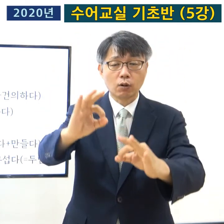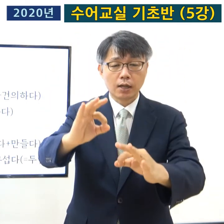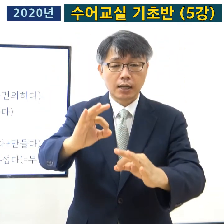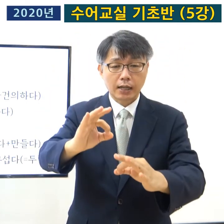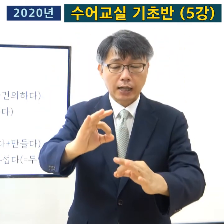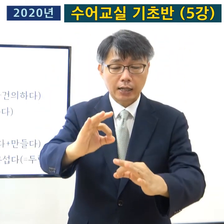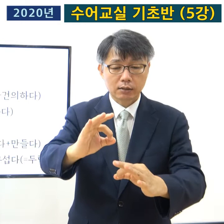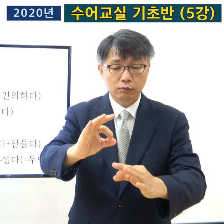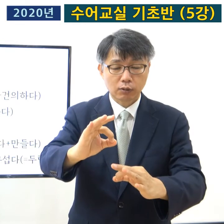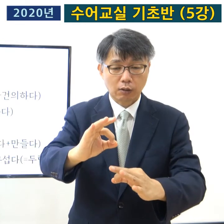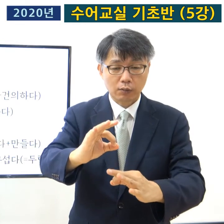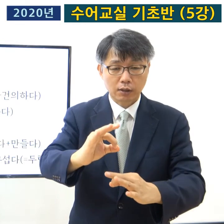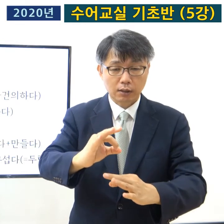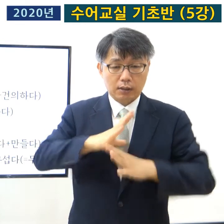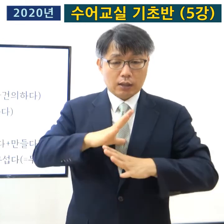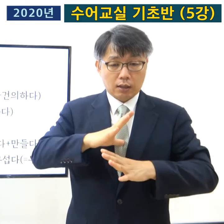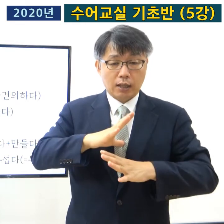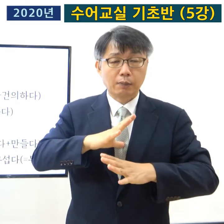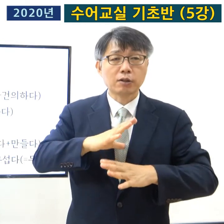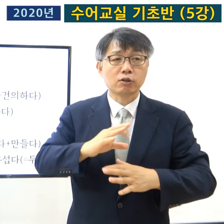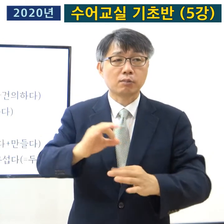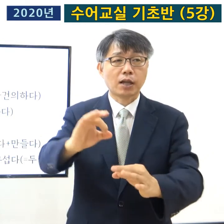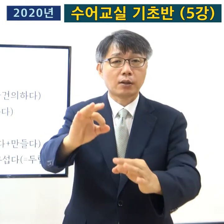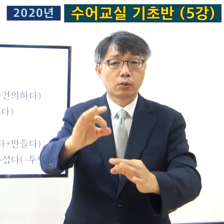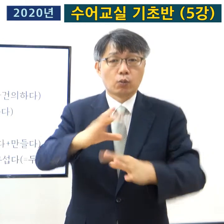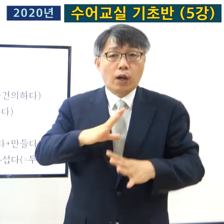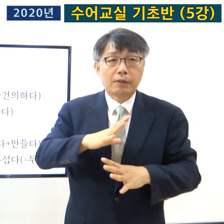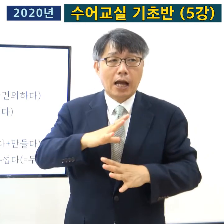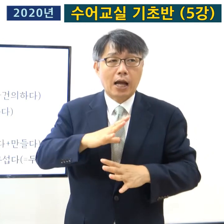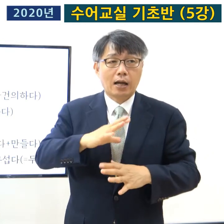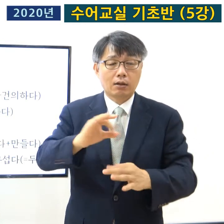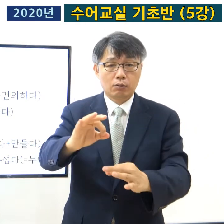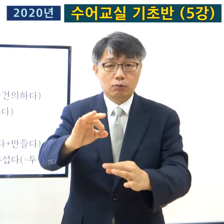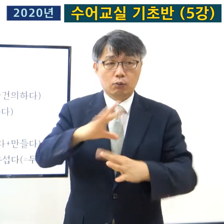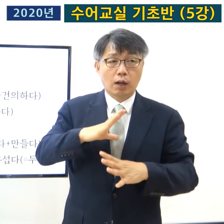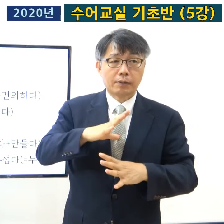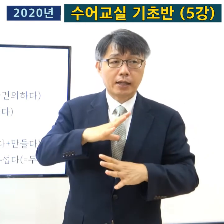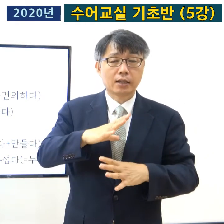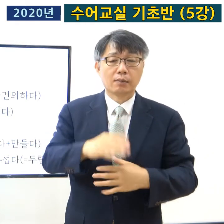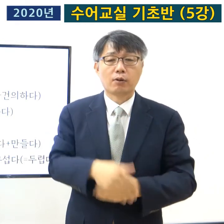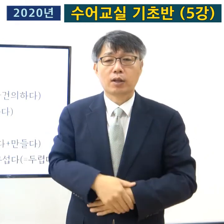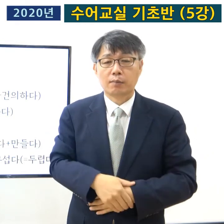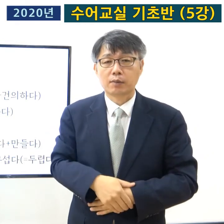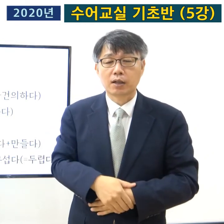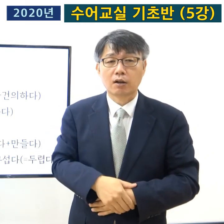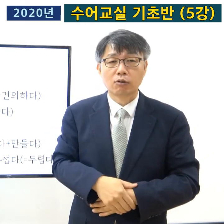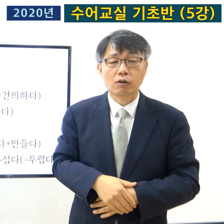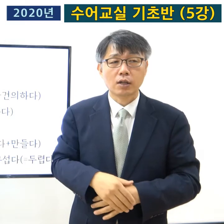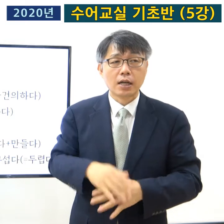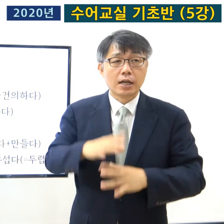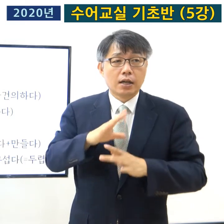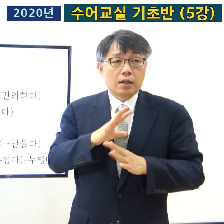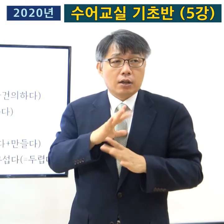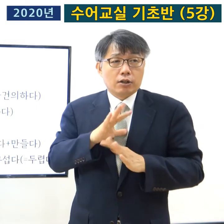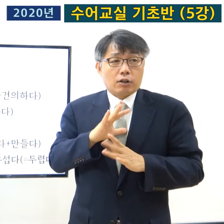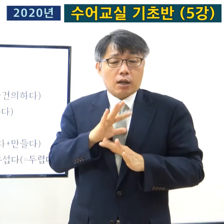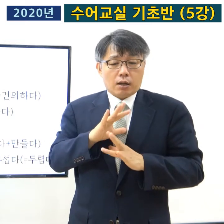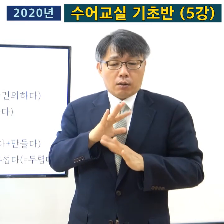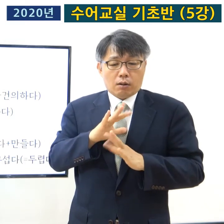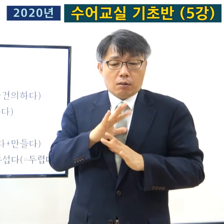해가지고 가슴으로 딱 오면서 탁 펴주는 겁니다. 놀랍다 이렇게 표현하면 될 것 같고요. 이렇게